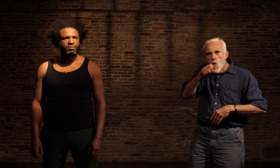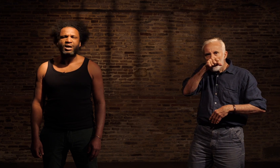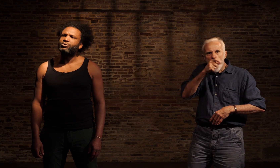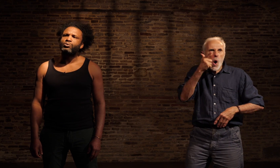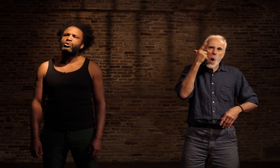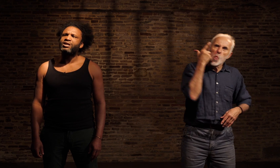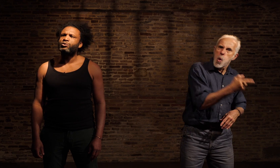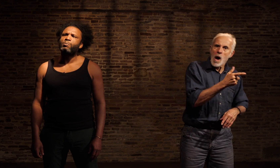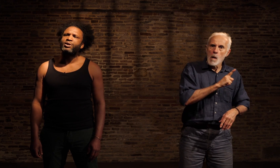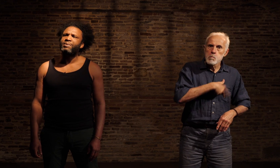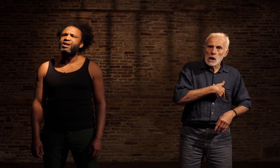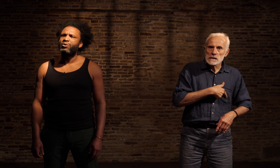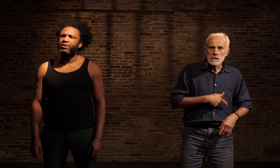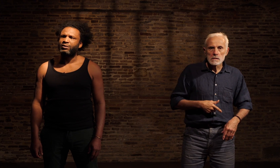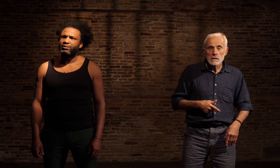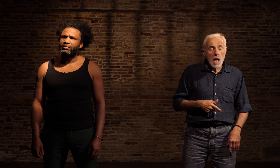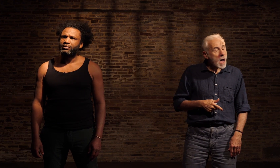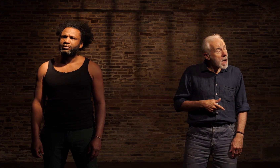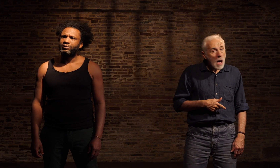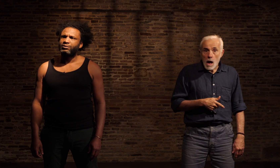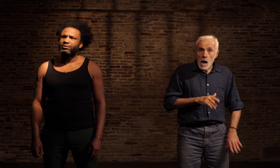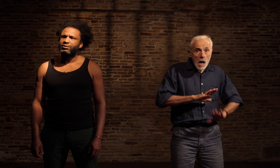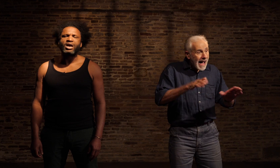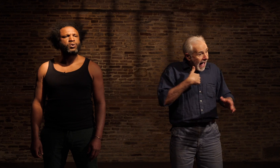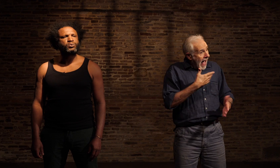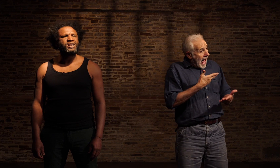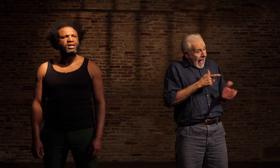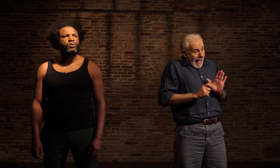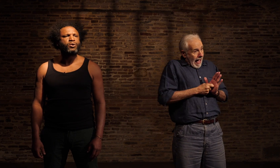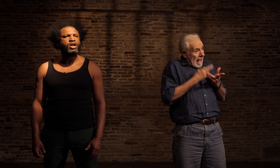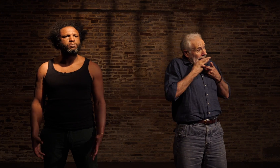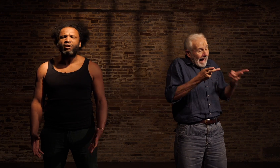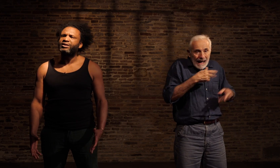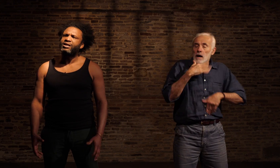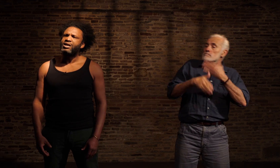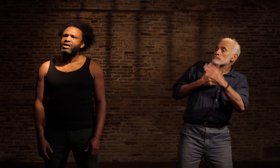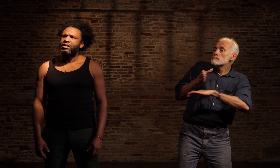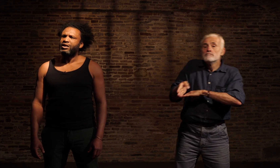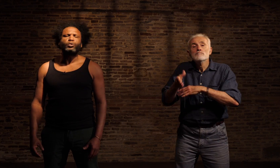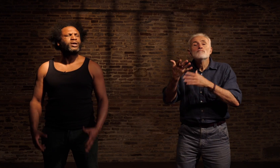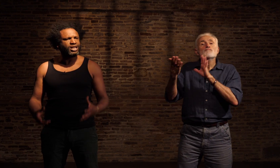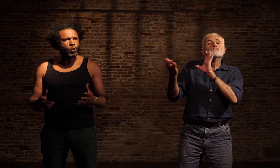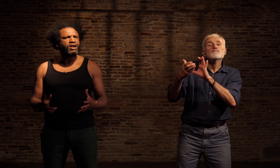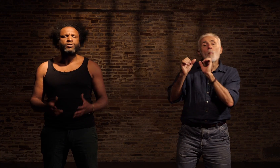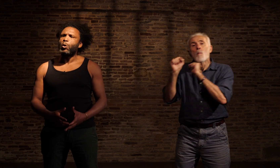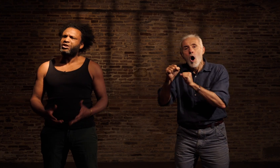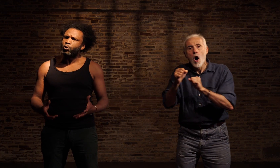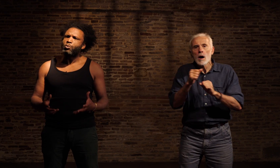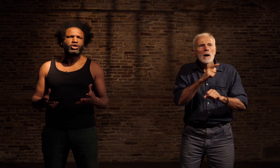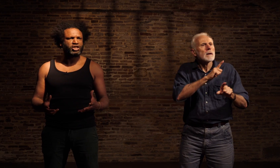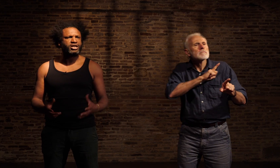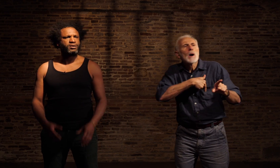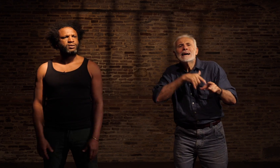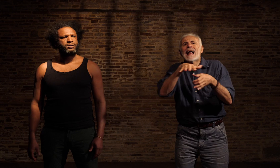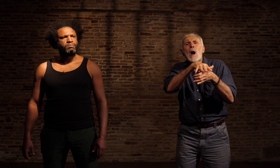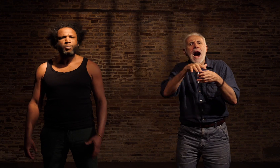partout où j'allais je m'en prenais plein la gueule quel que soit l'état dans lequel je me rendais les autorités locales venaient aussitôt